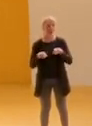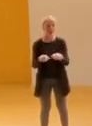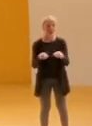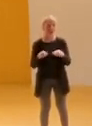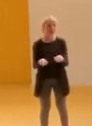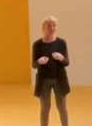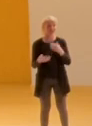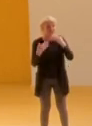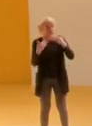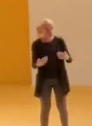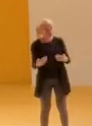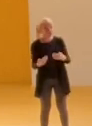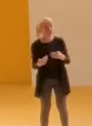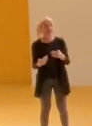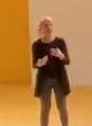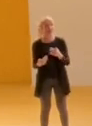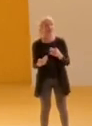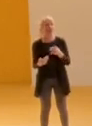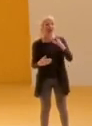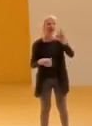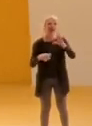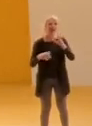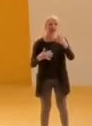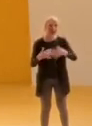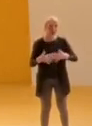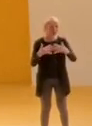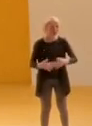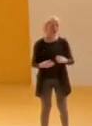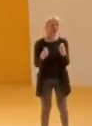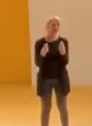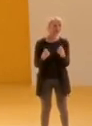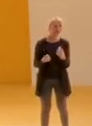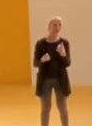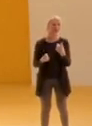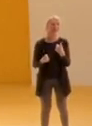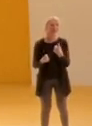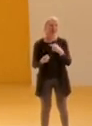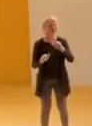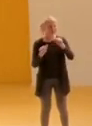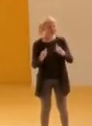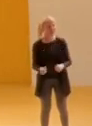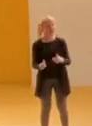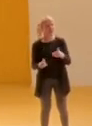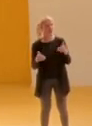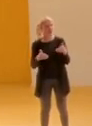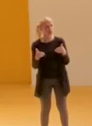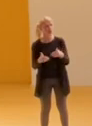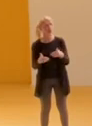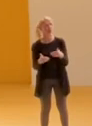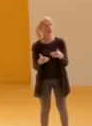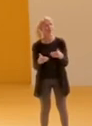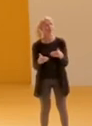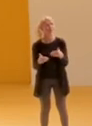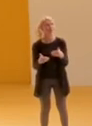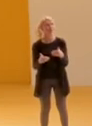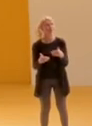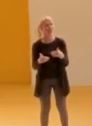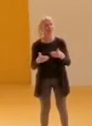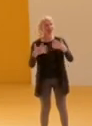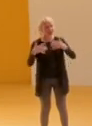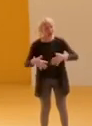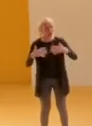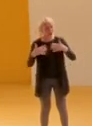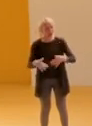że dzięki temu że mamy do czynienia z kalkulacją pieniężną to jesteśmy w stanie wpisać kalkulowanie